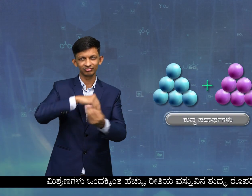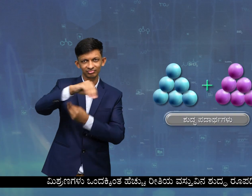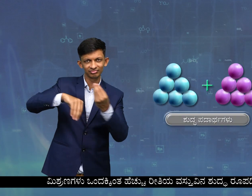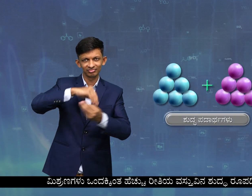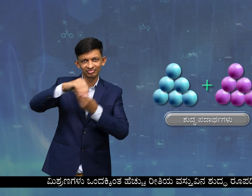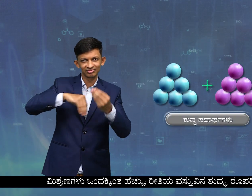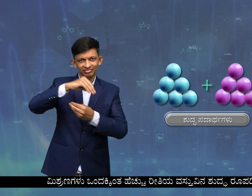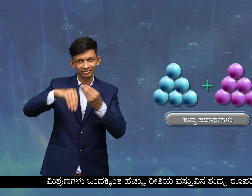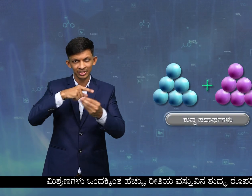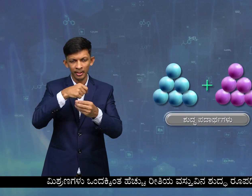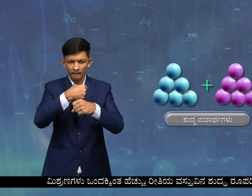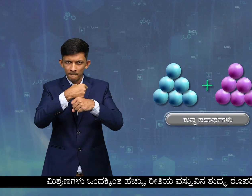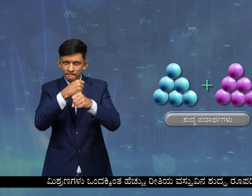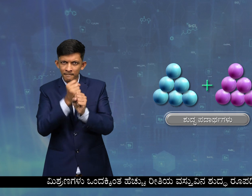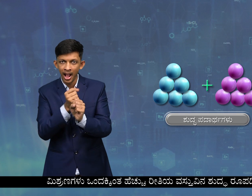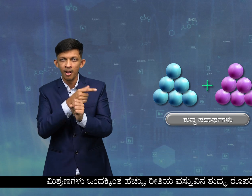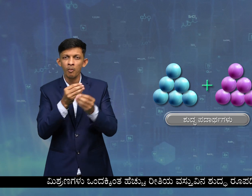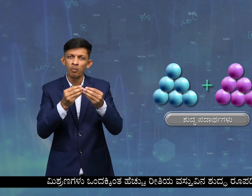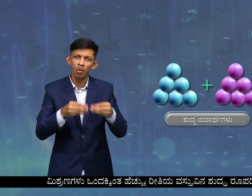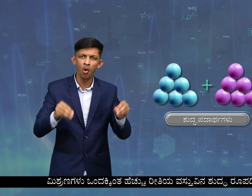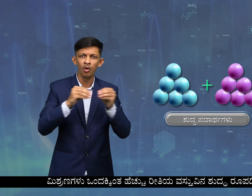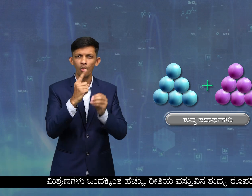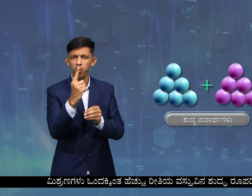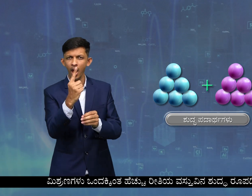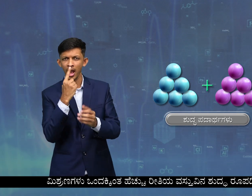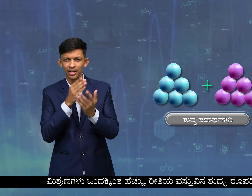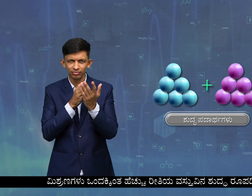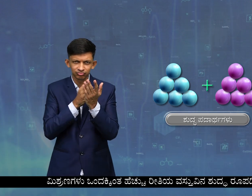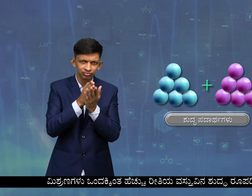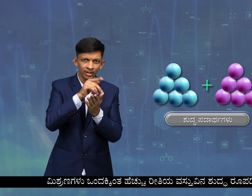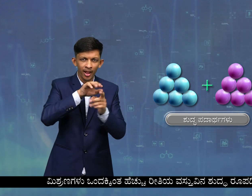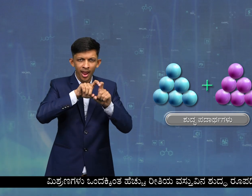ಮಿಶ್ರಣಗಳು ಒಂದಕ್ಕಿಂತ ಹೆಚ್ಚು ರೀತಿಯ ವಸ್ತುವಿನ ಶುದ್ಧ ರೂಪದಿಂದ ರಚಿತವಾಗಿದೆ.